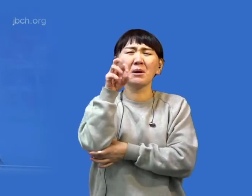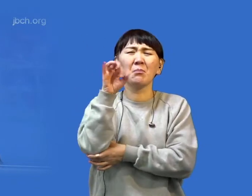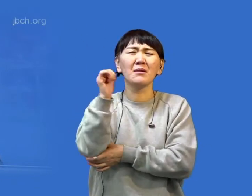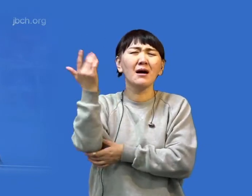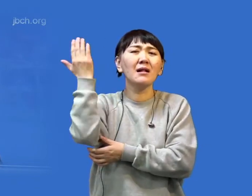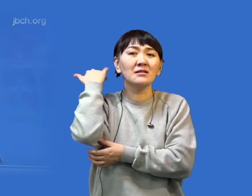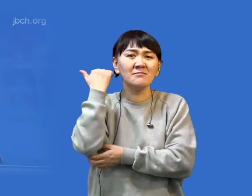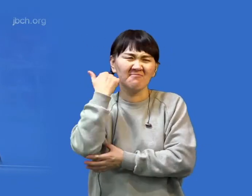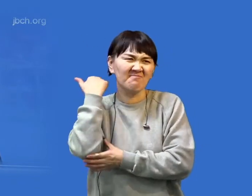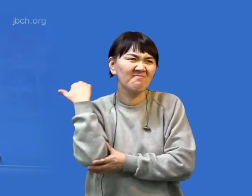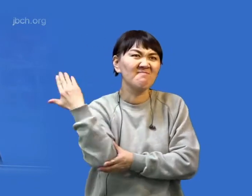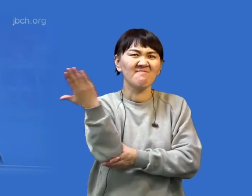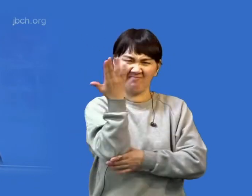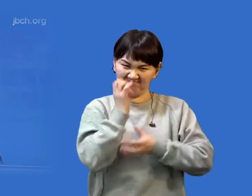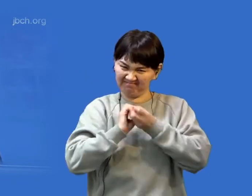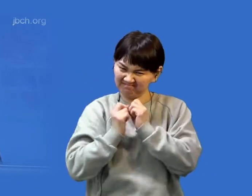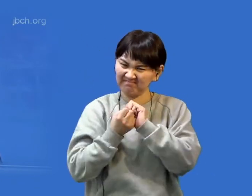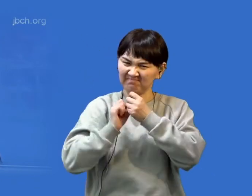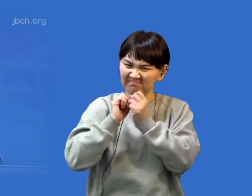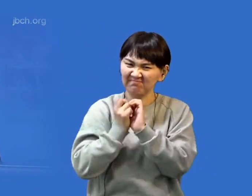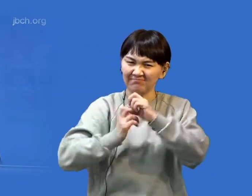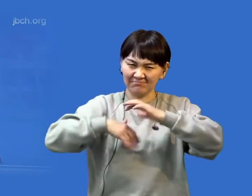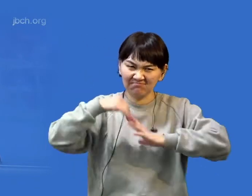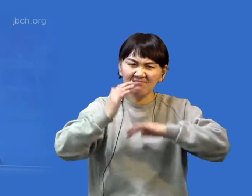босгон байгуулаад л бүгд сүүрэх болно.